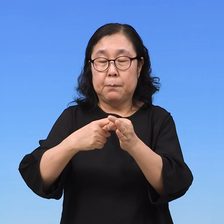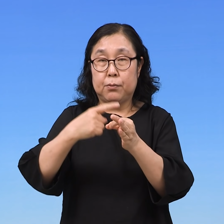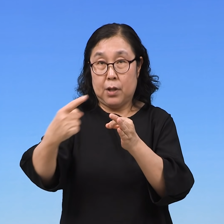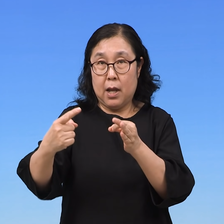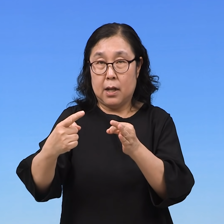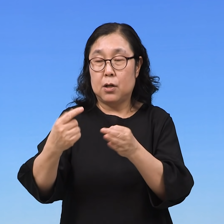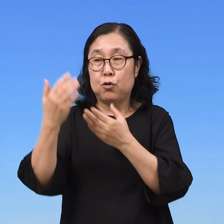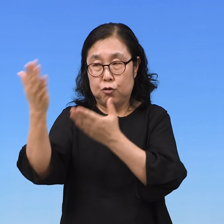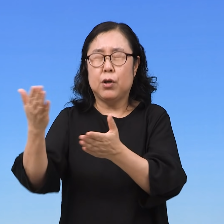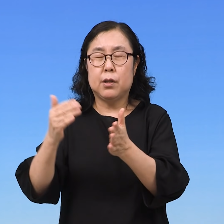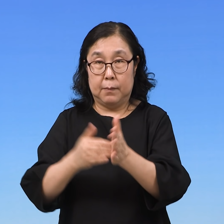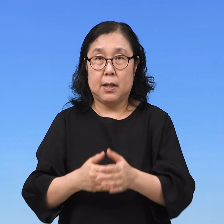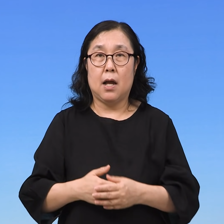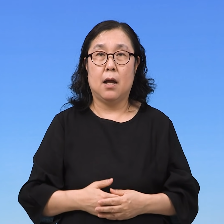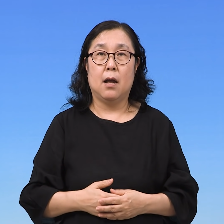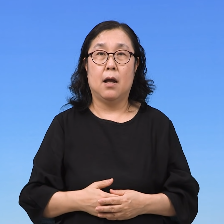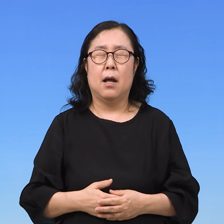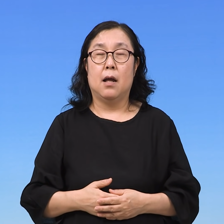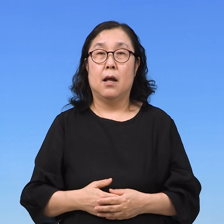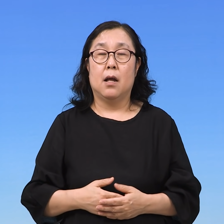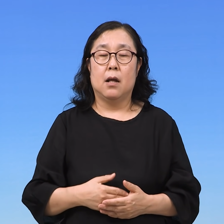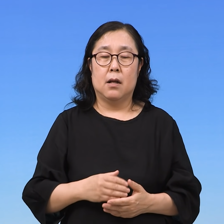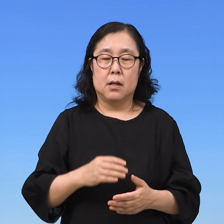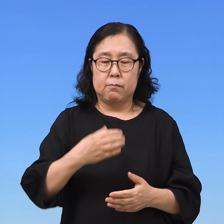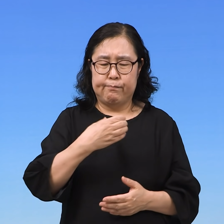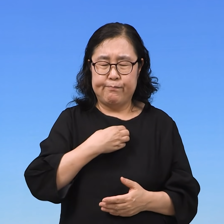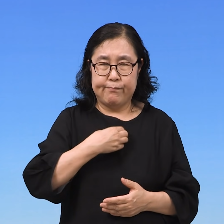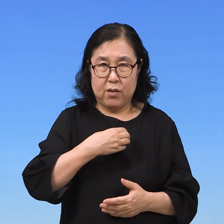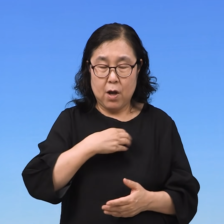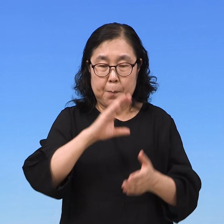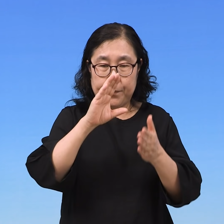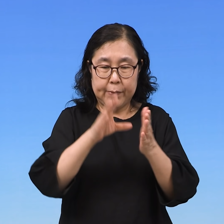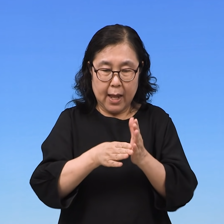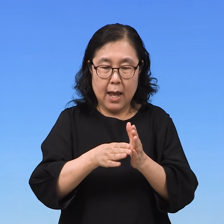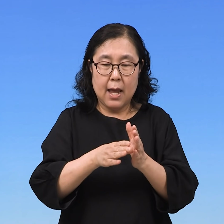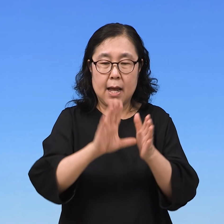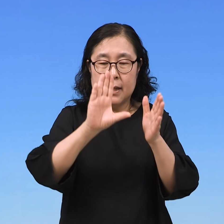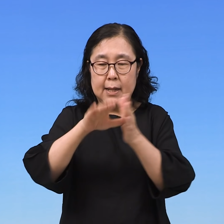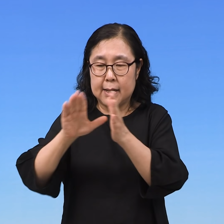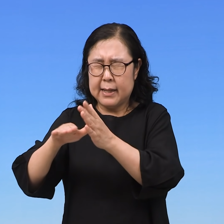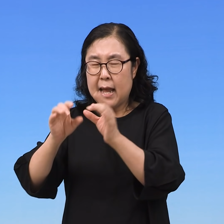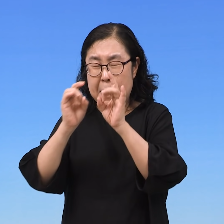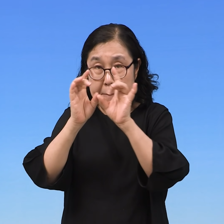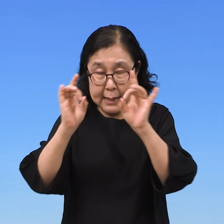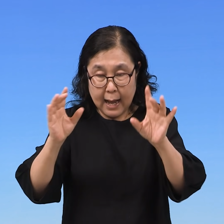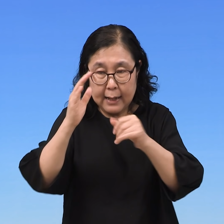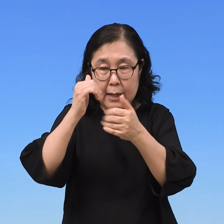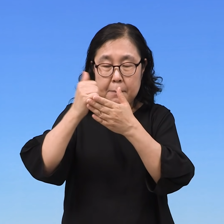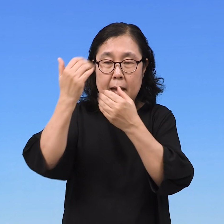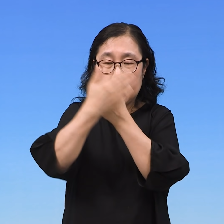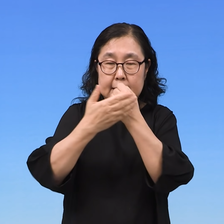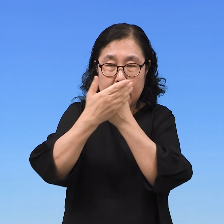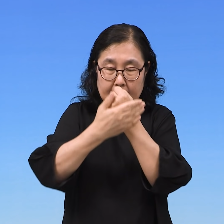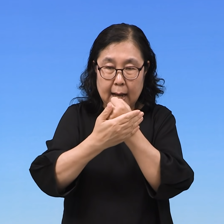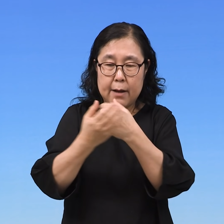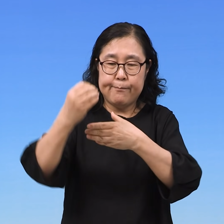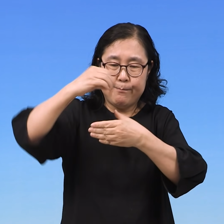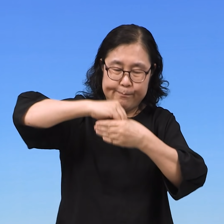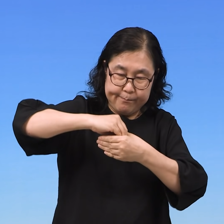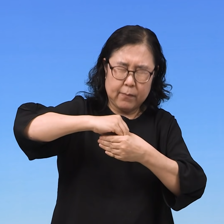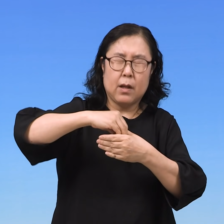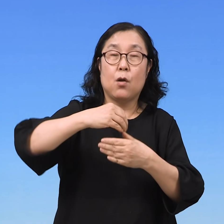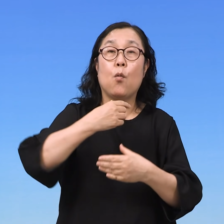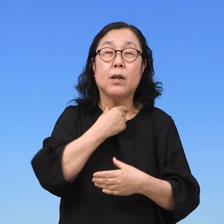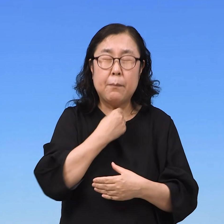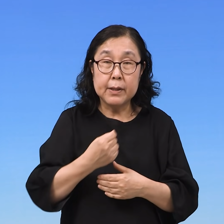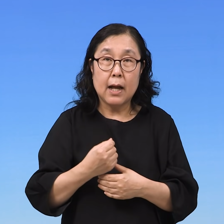여러분, 고비고비마다 내 인생에, 내 가족에게 하나님의 은혜가 개입되기를 원합니다. 이 기도와 동시에 무슨 기도해야